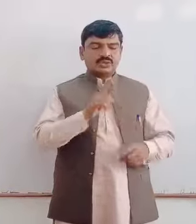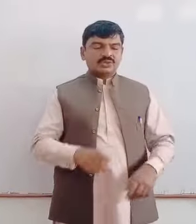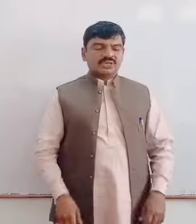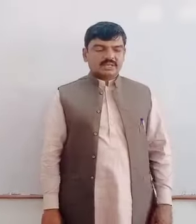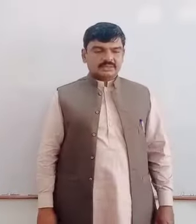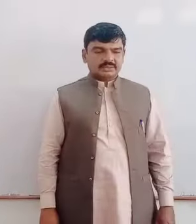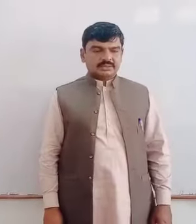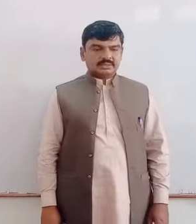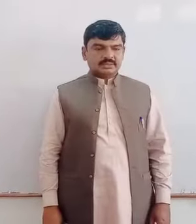रोज़ा, ज़कात,